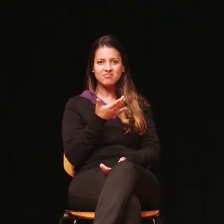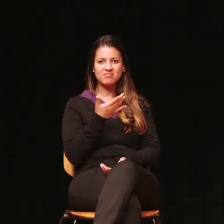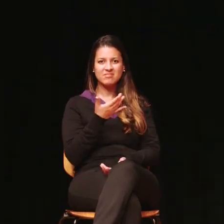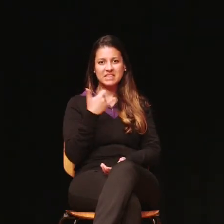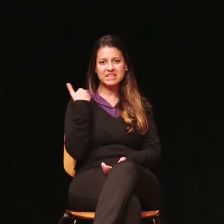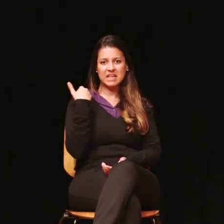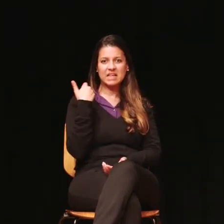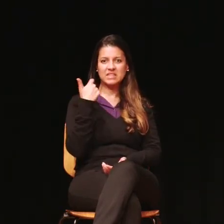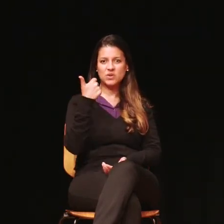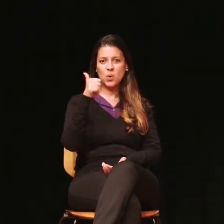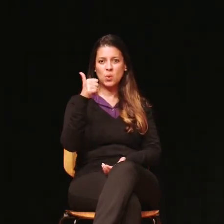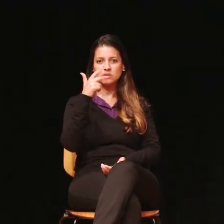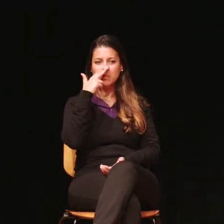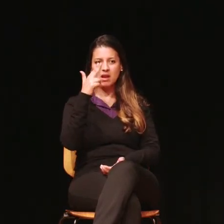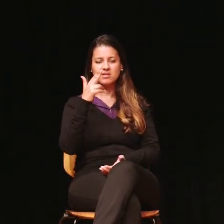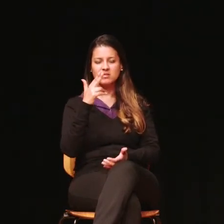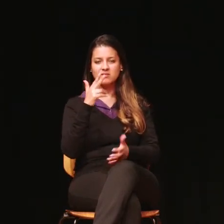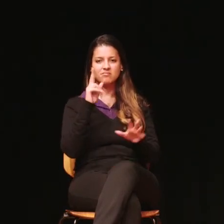11? Não é?